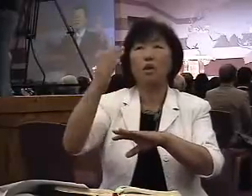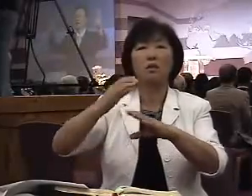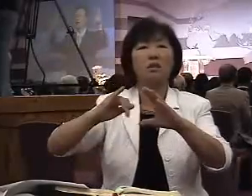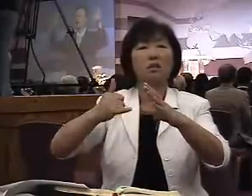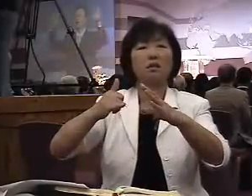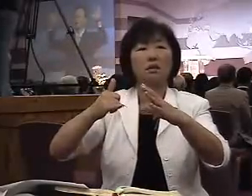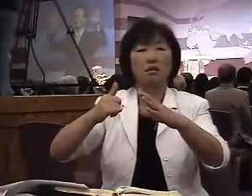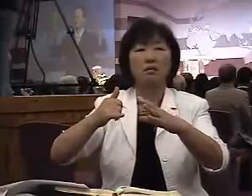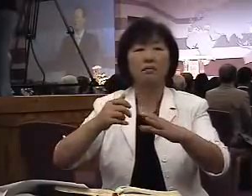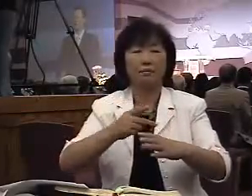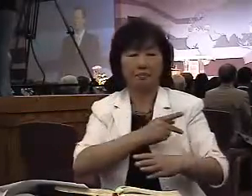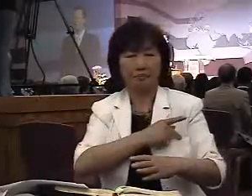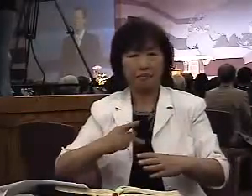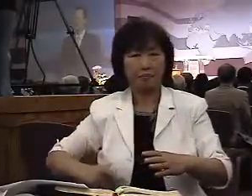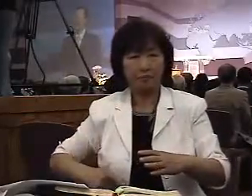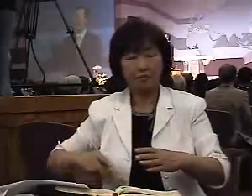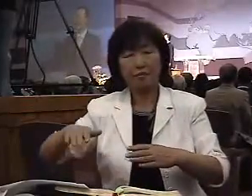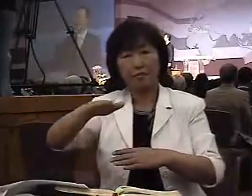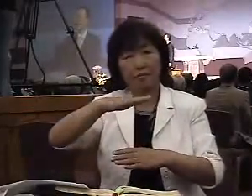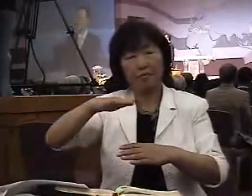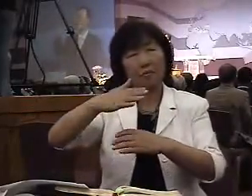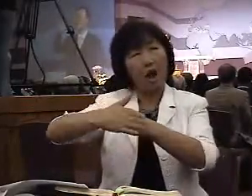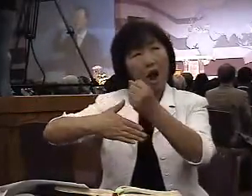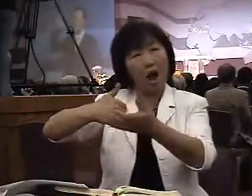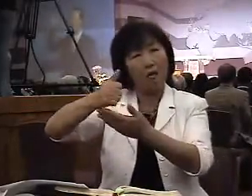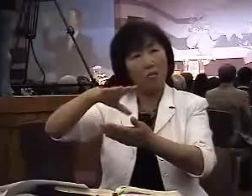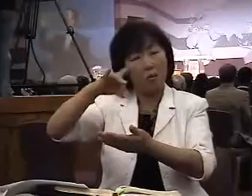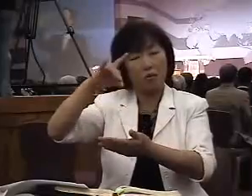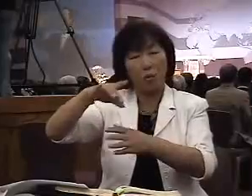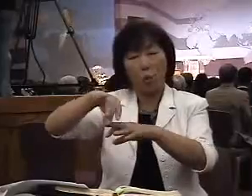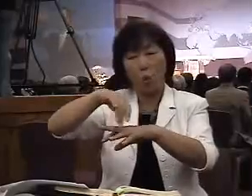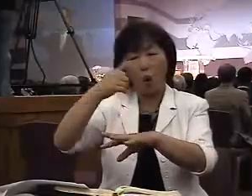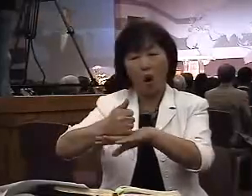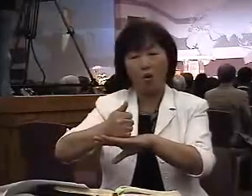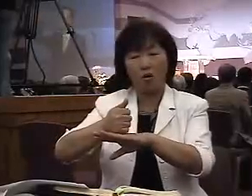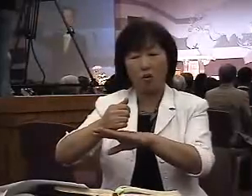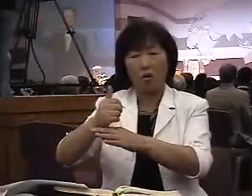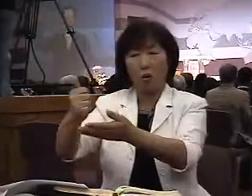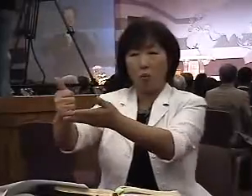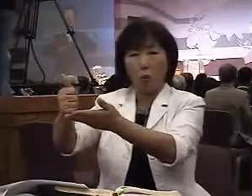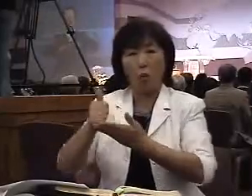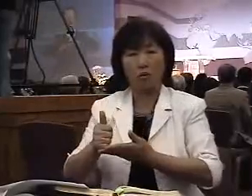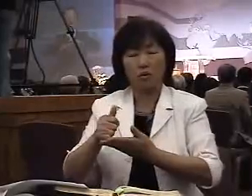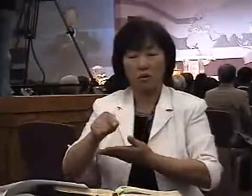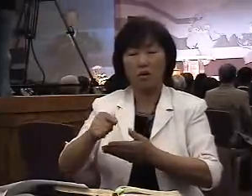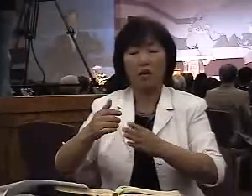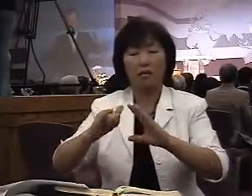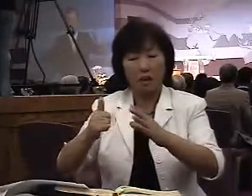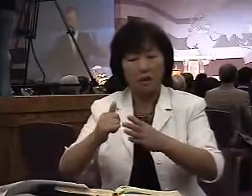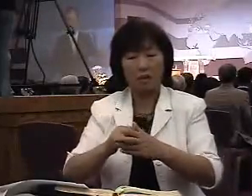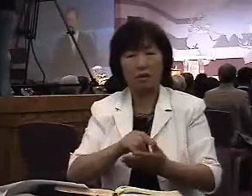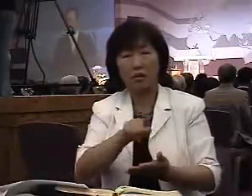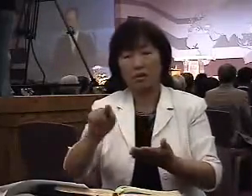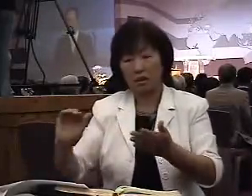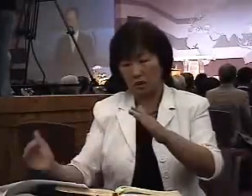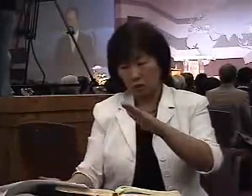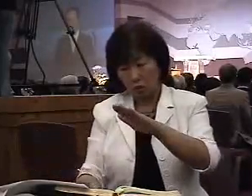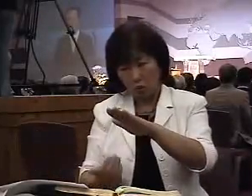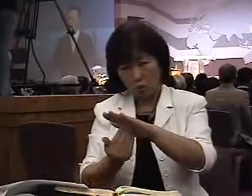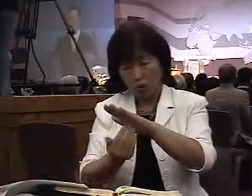하나님의 나라, 킹덤을 먼저 구한다는 것은 하나님을 왕으로 모신 그러한 나라들을 이루라는